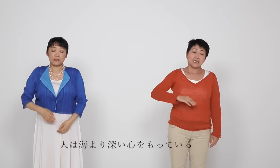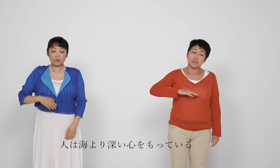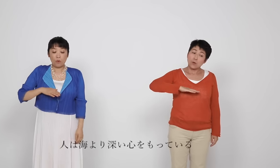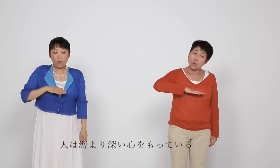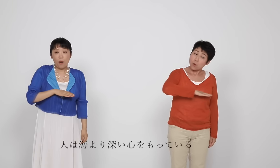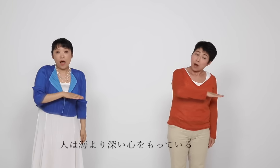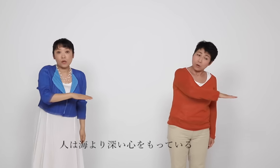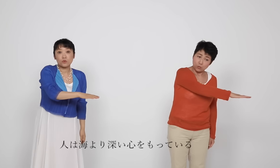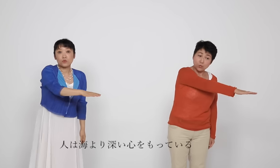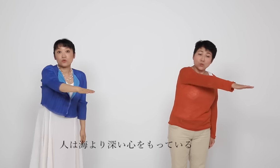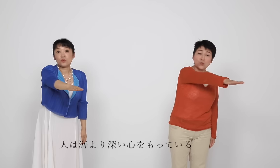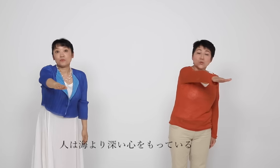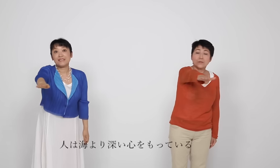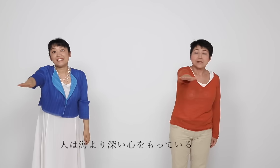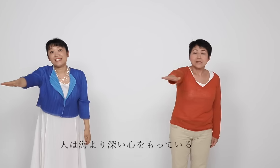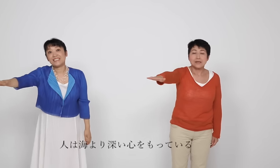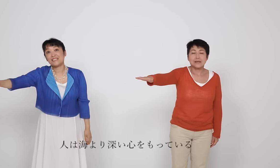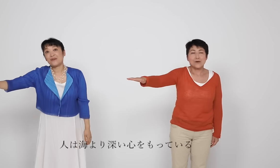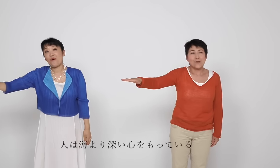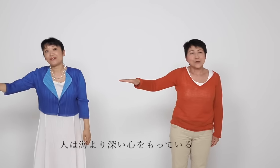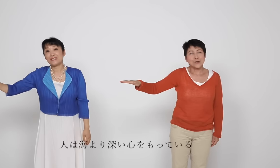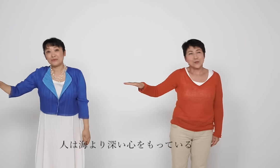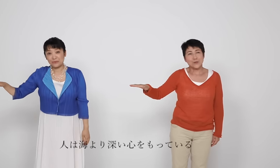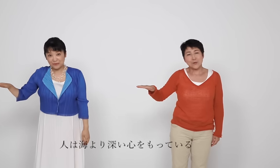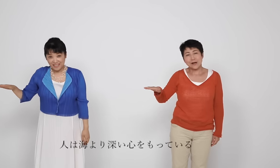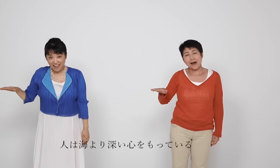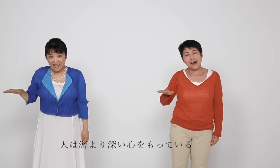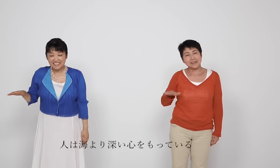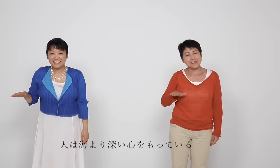人は海より深い